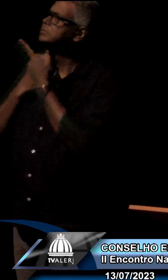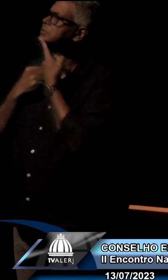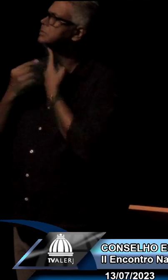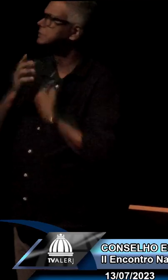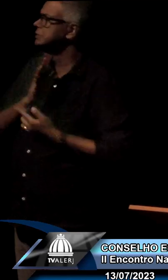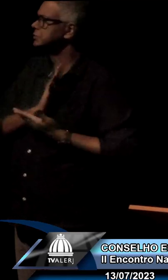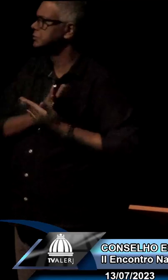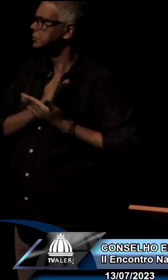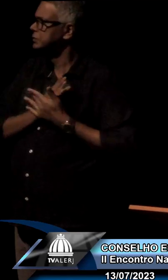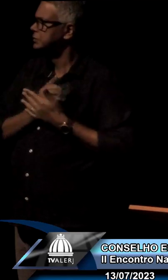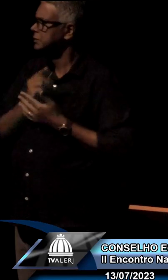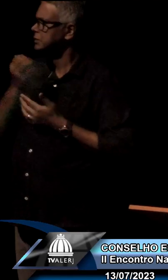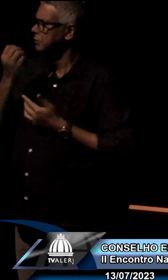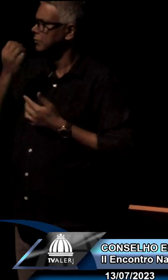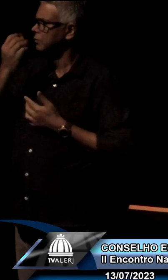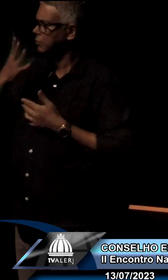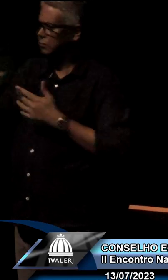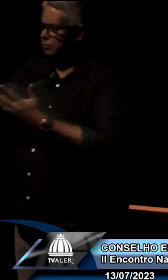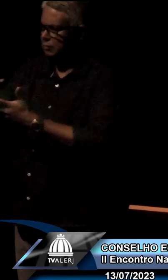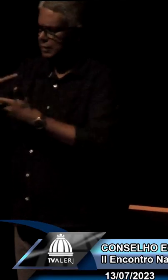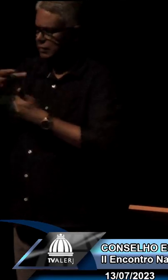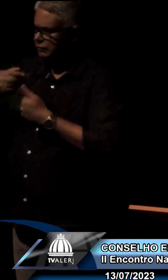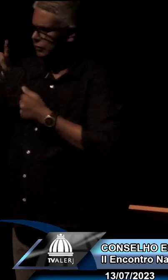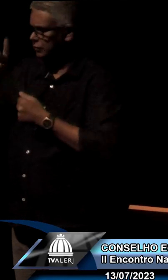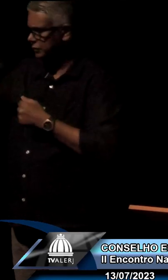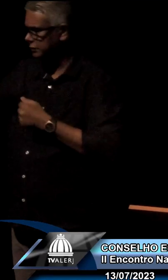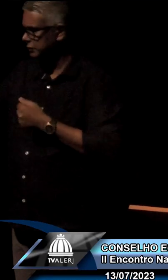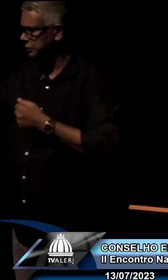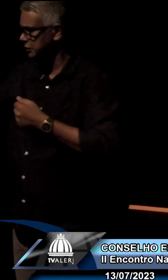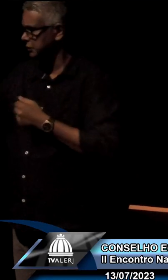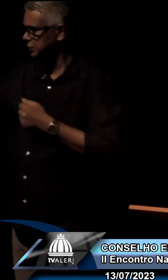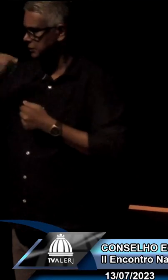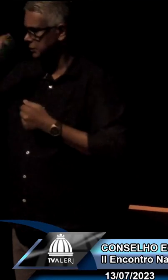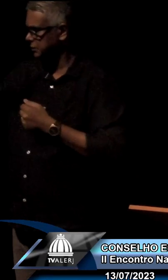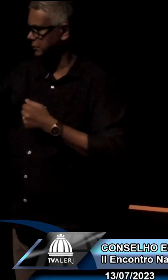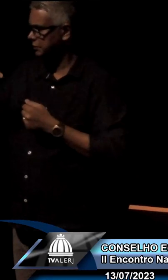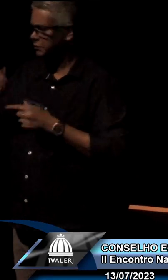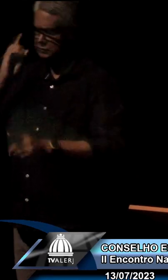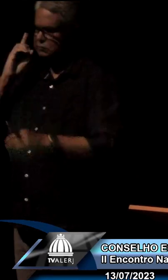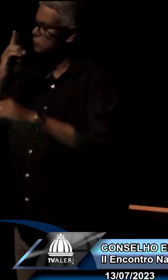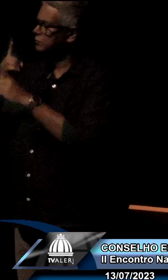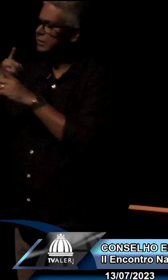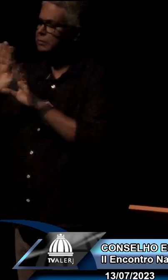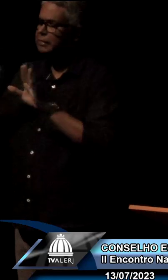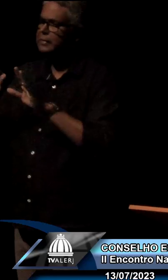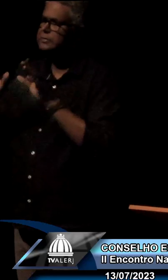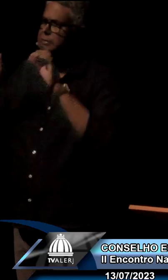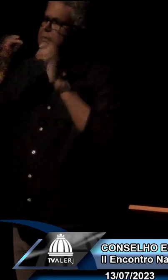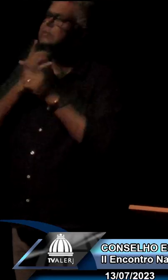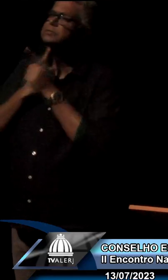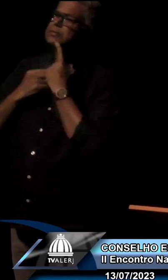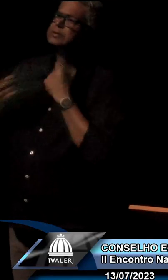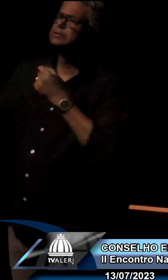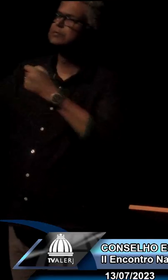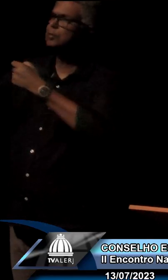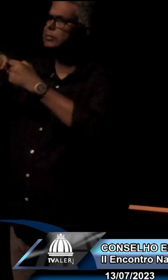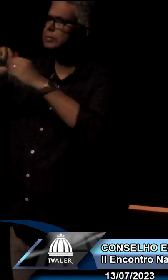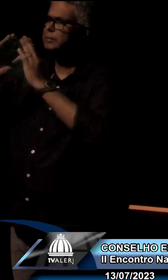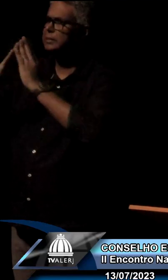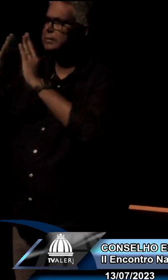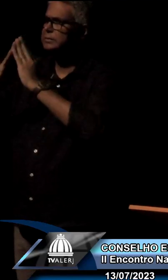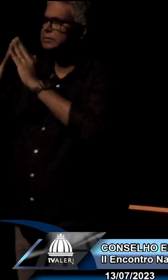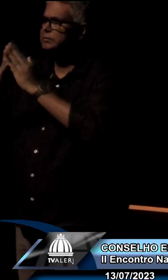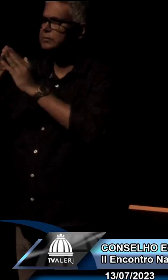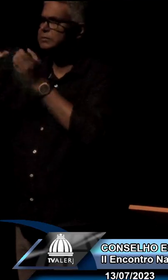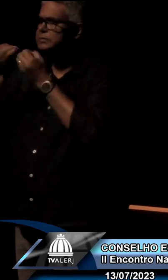vocês tenham aí um maravilhoso dia e depois se nós não nos vermos mais que cada um de vocês possam voltar para casa de vocês da